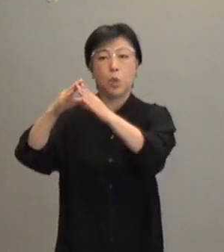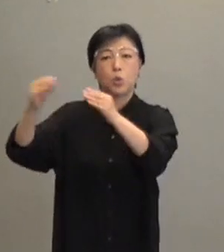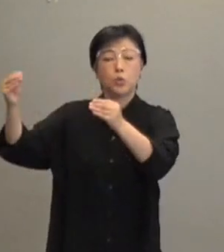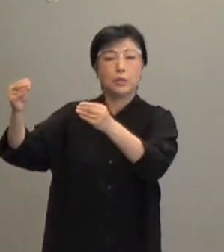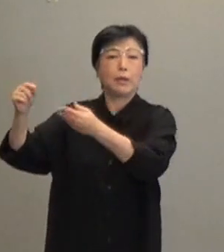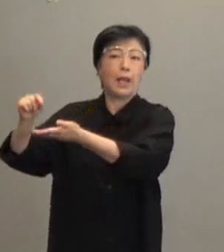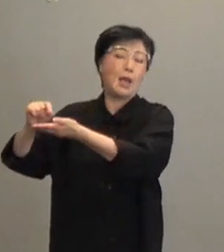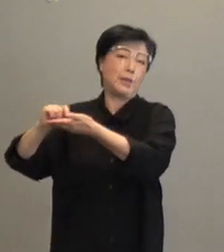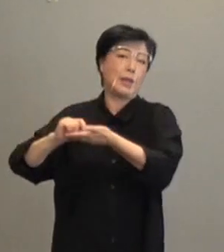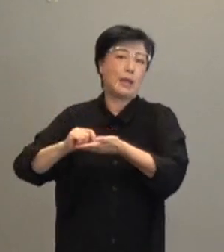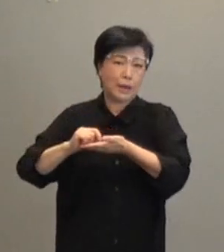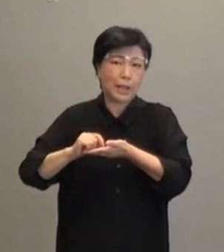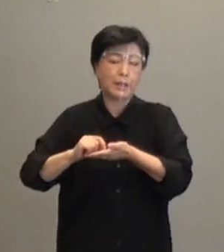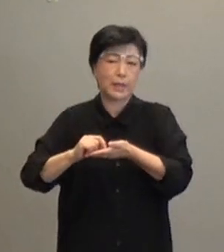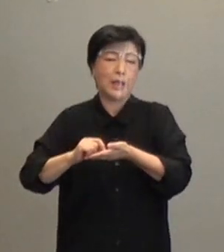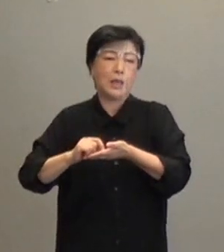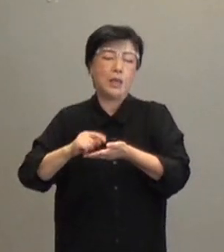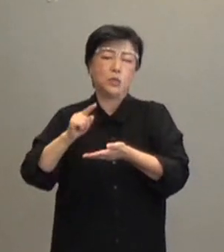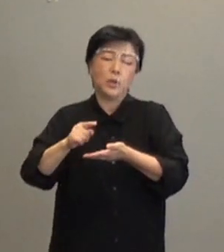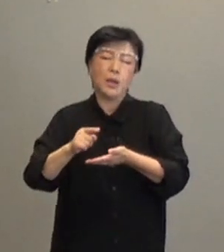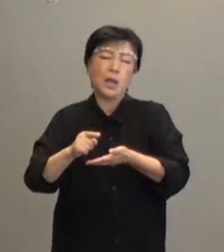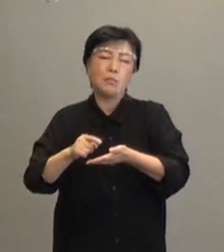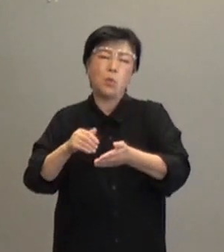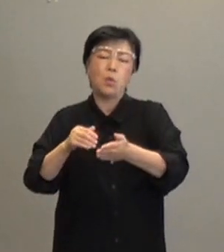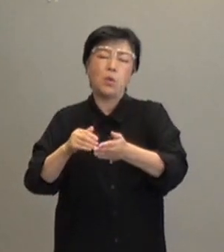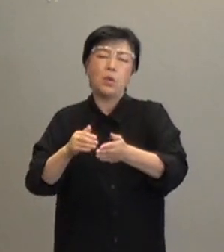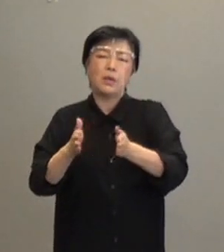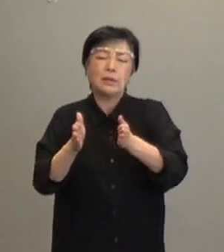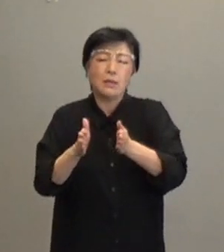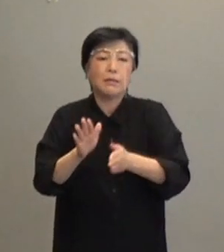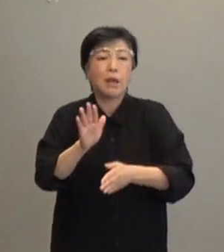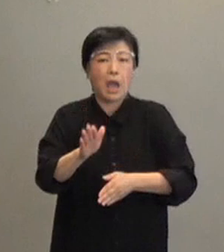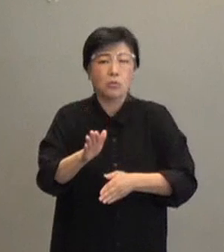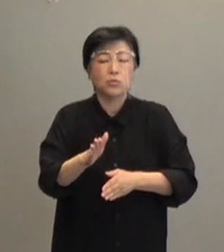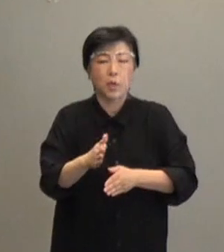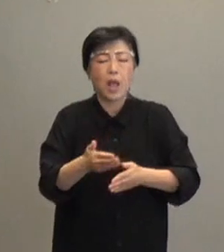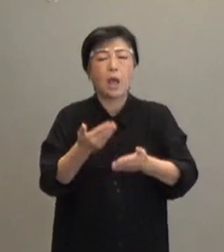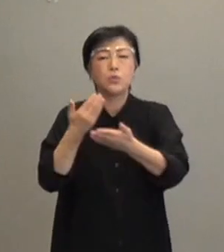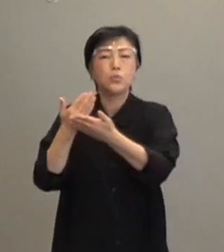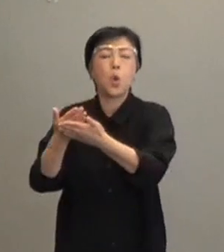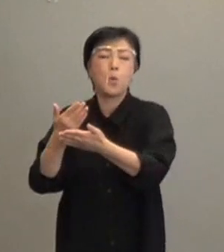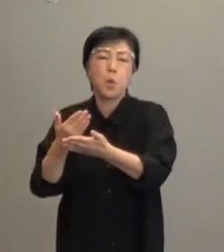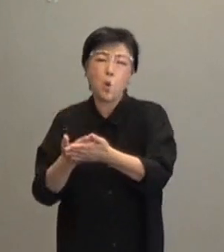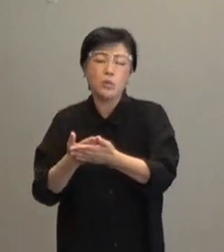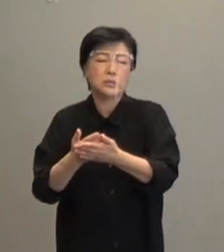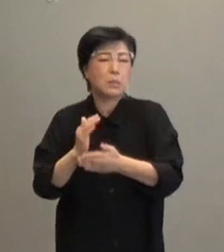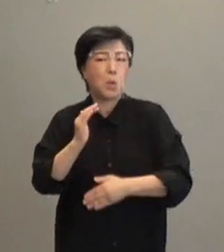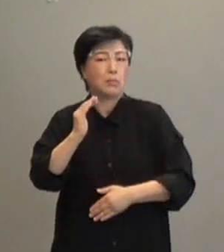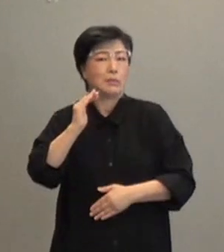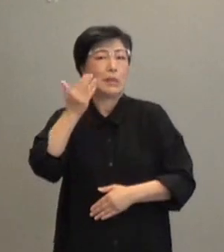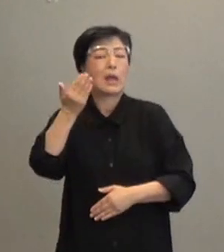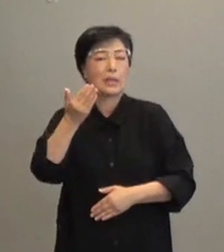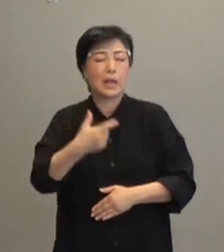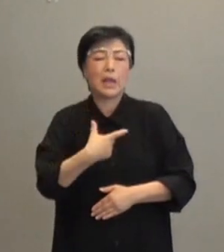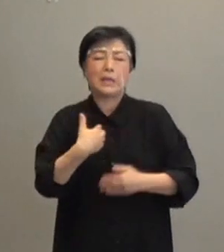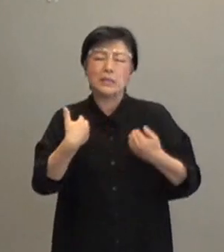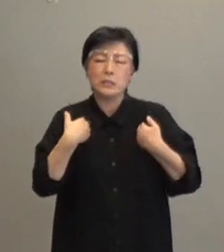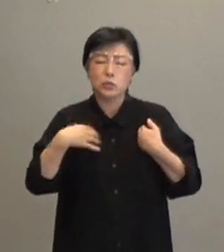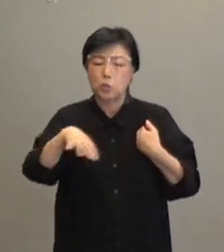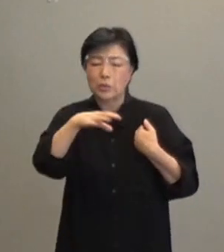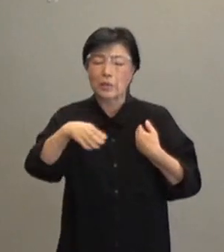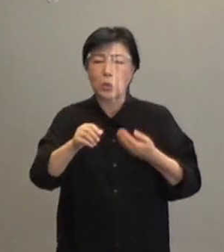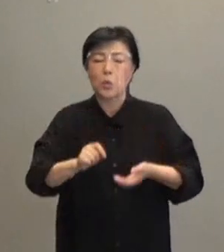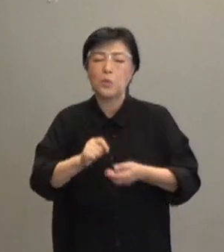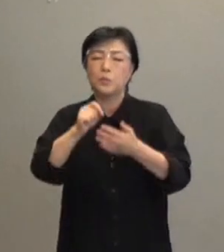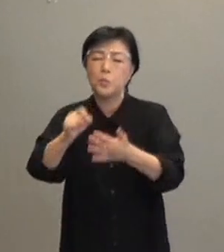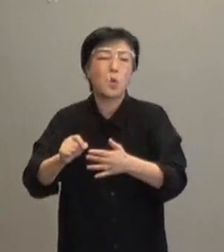が非常に限られておりますので、要望していてもなかなか配置しきれないというところを踏まえてですね、欲しいところに行かないというのが現状ですので、